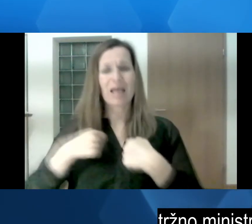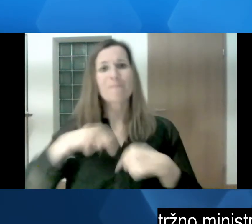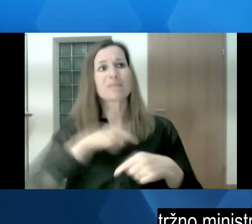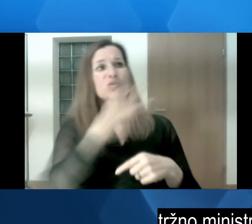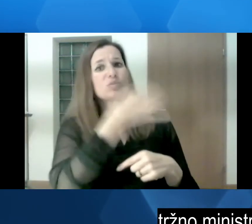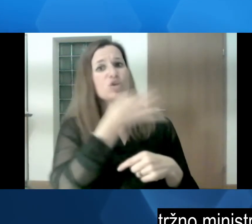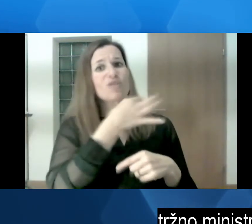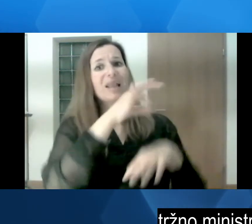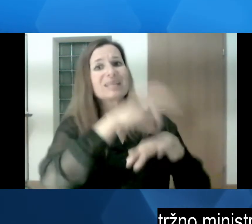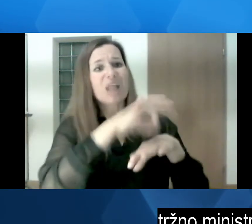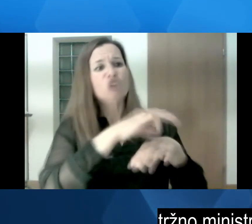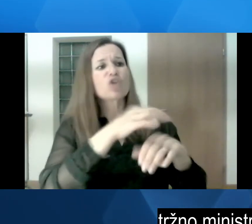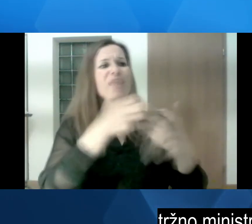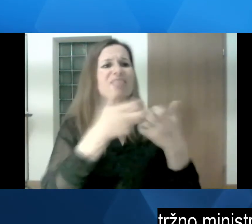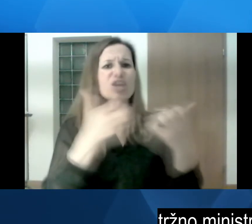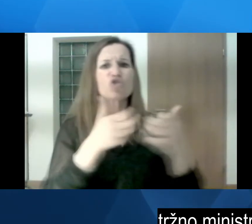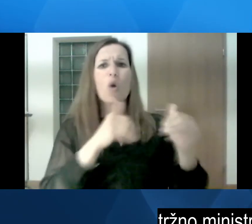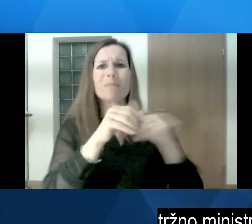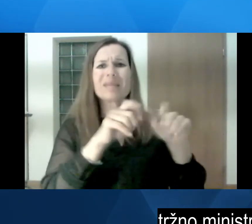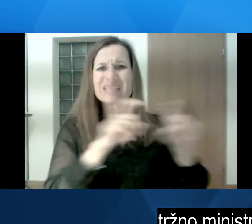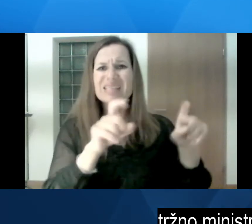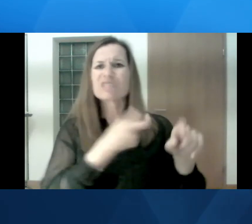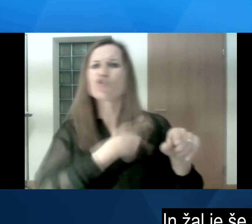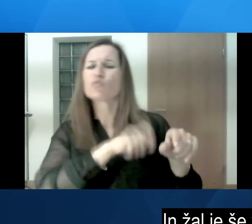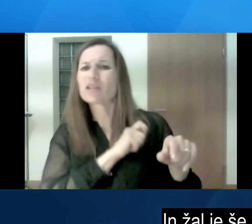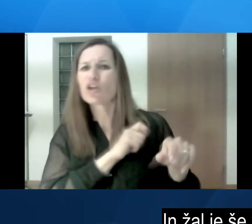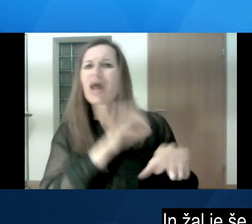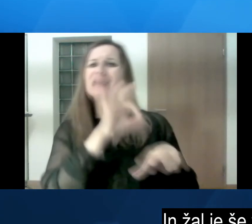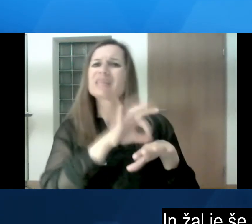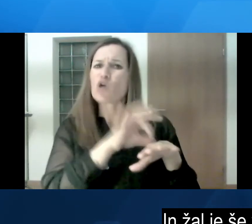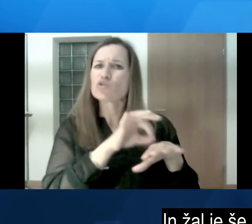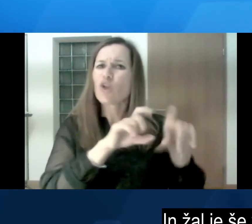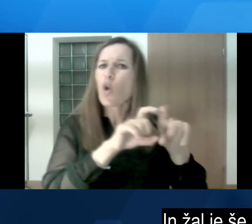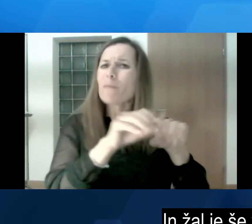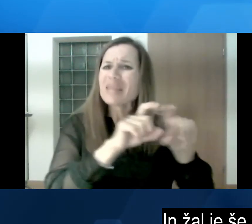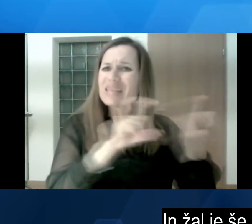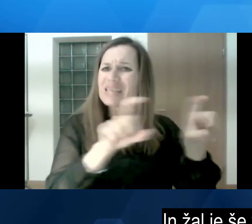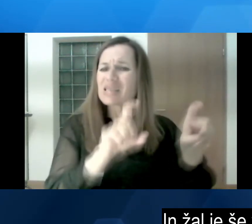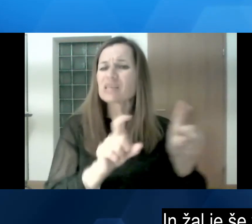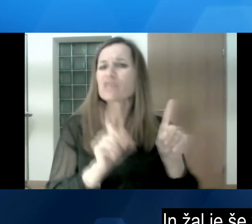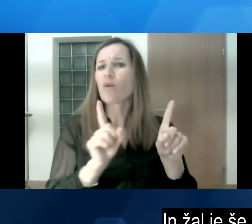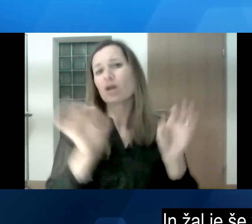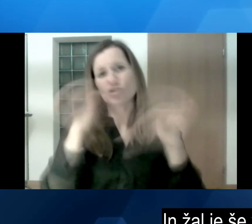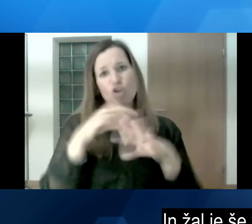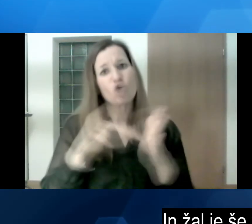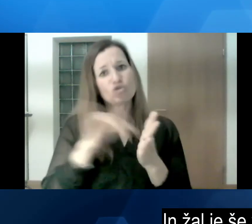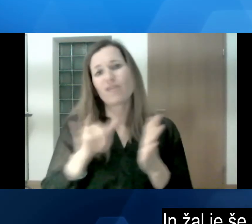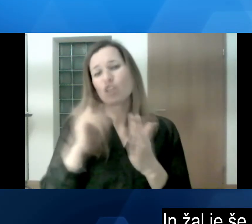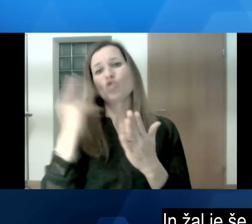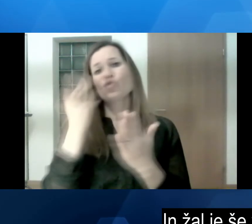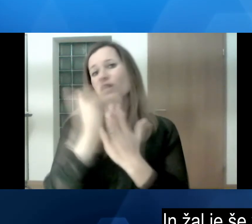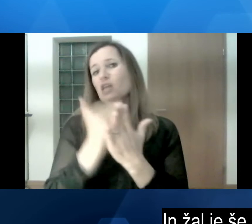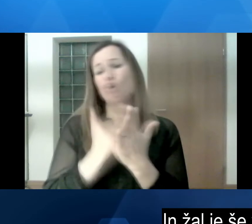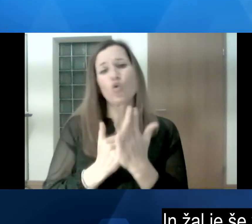tržno ministrstvo, inšpektorat, zdravstveno ministrstvo in žal je še vedno slovenska zakonodaja taka,